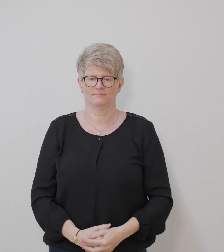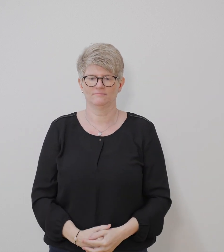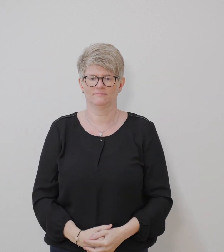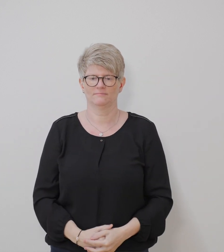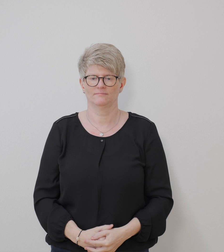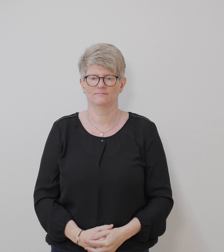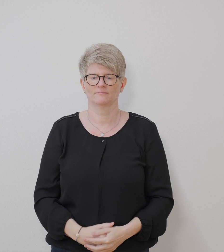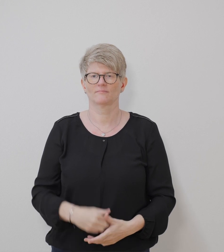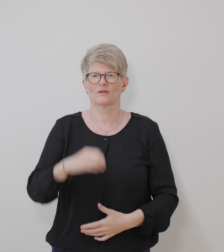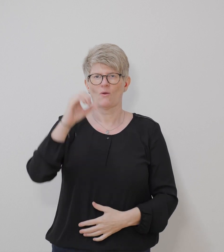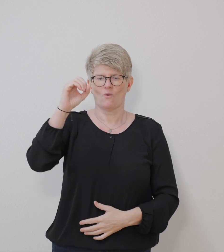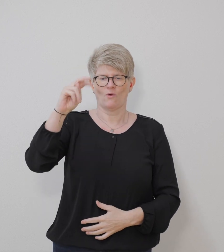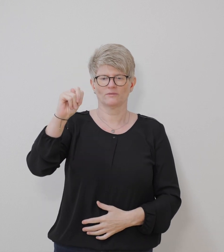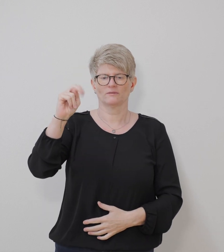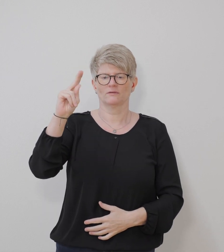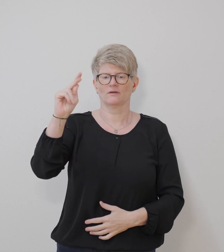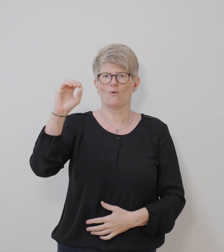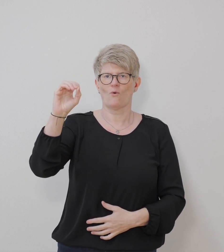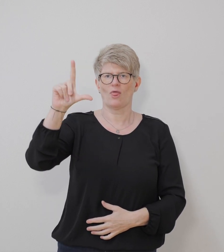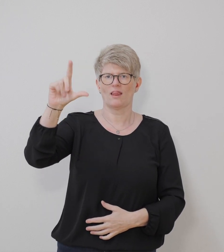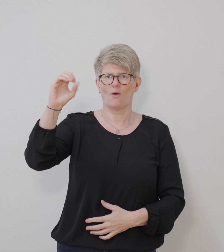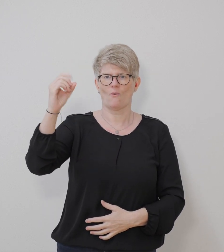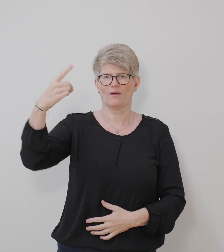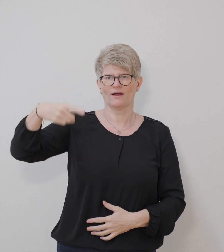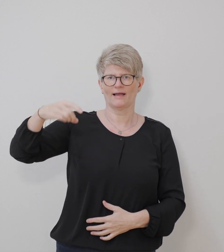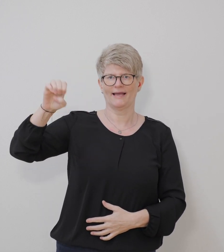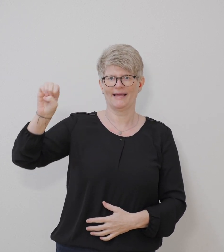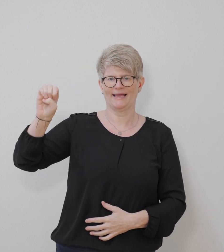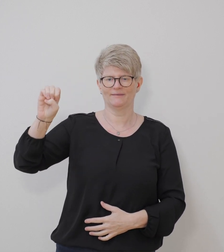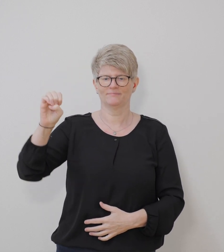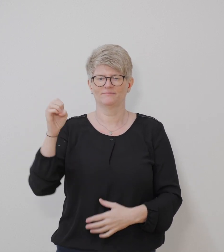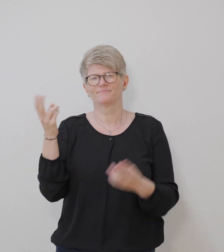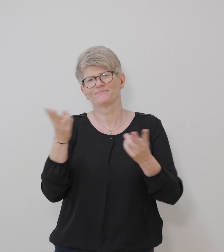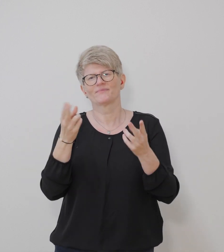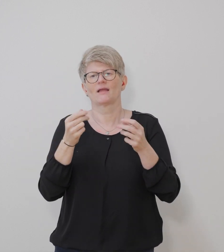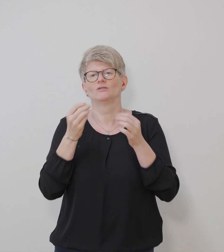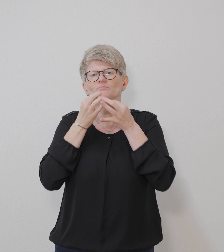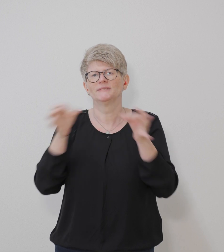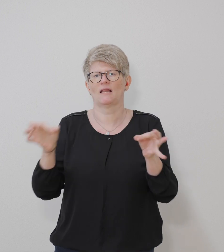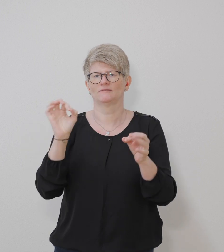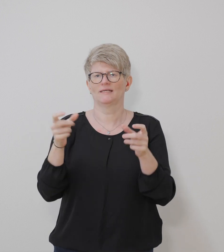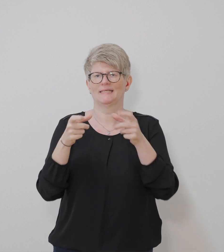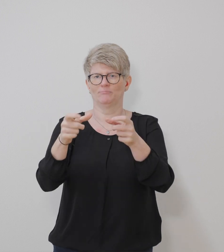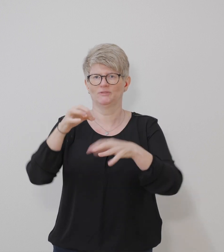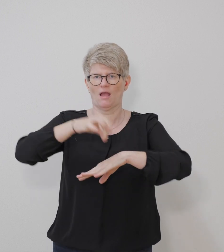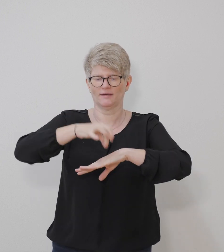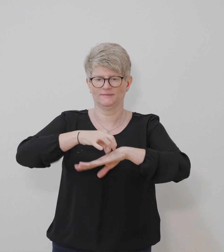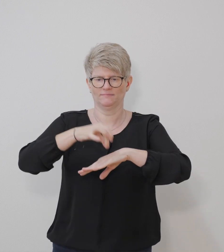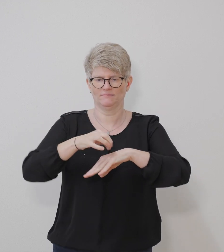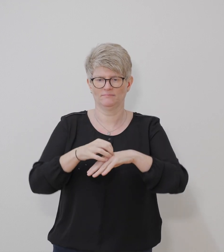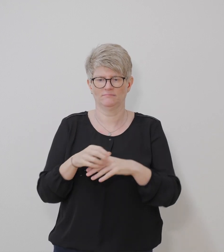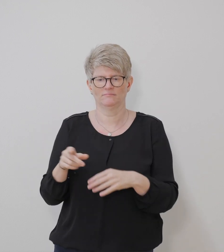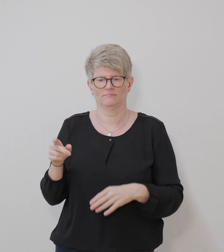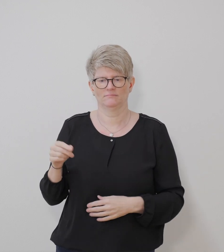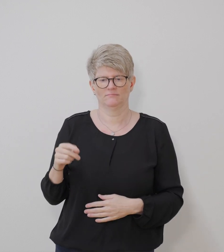Jesus nimmt das Kreuz auf sich. Wenn ich es nur glauben könnte, dass es auch mein Kreuz ist.